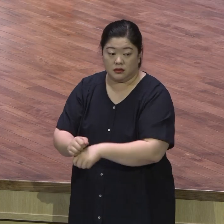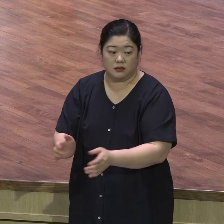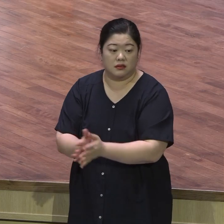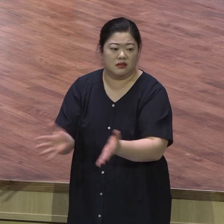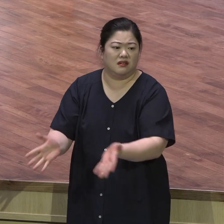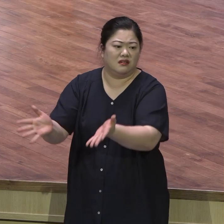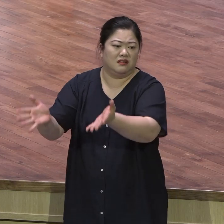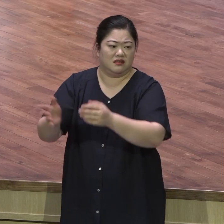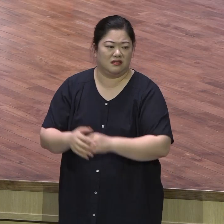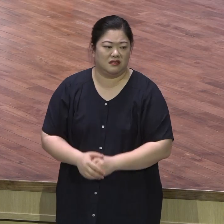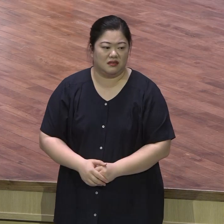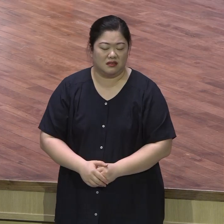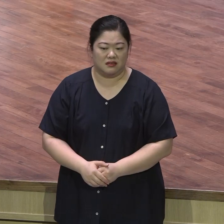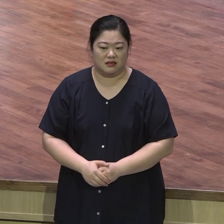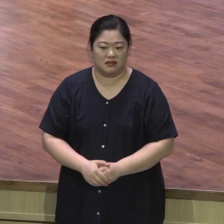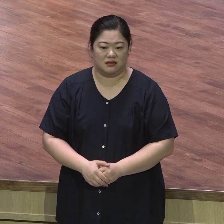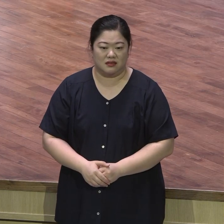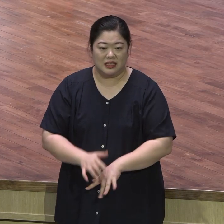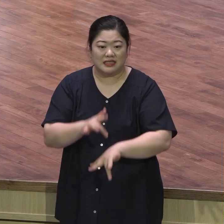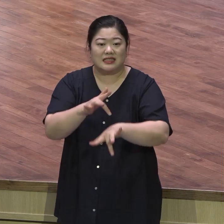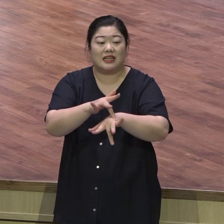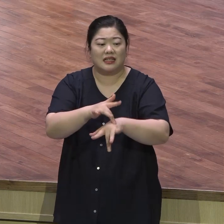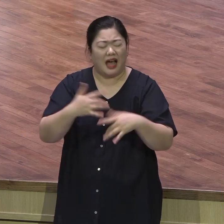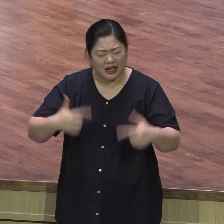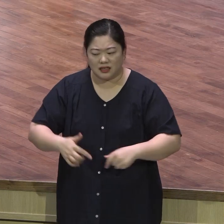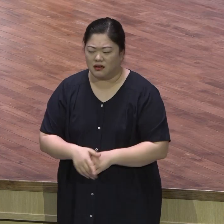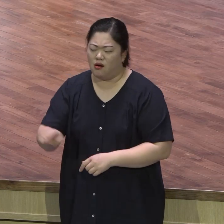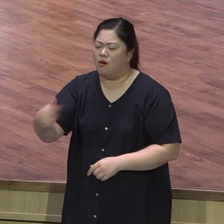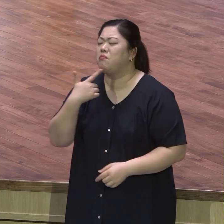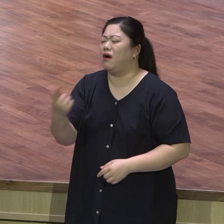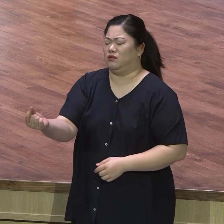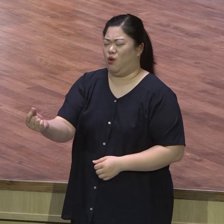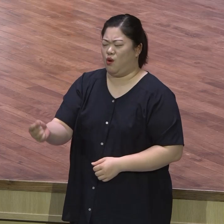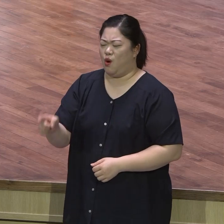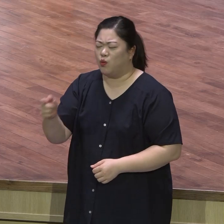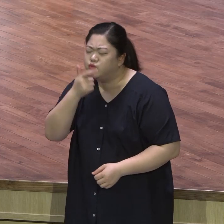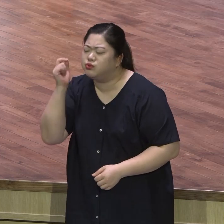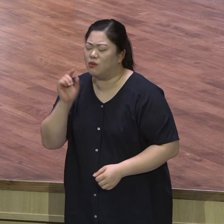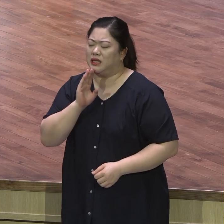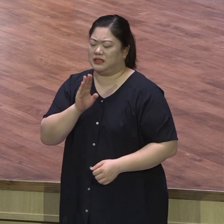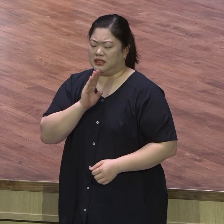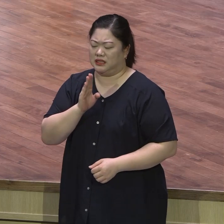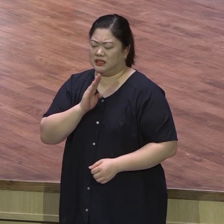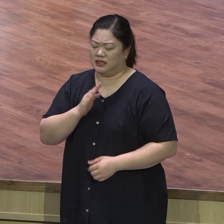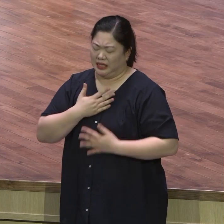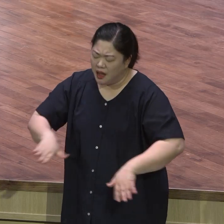니가 나태한 니가 아무것도 할 거 하지도 않은 니가 니가 뭘 해